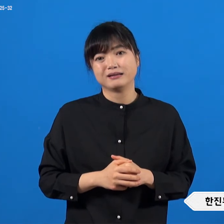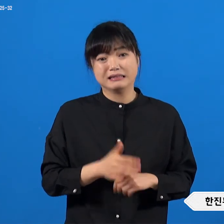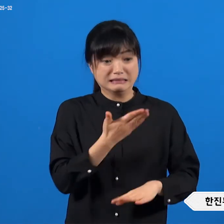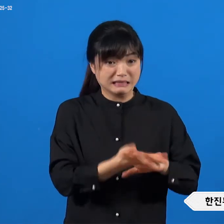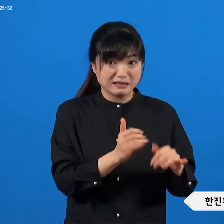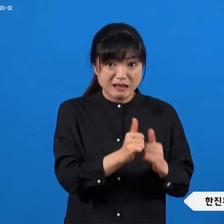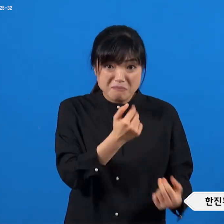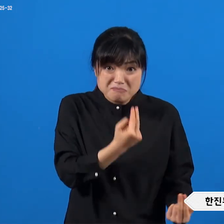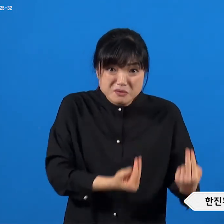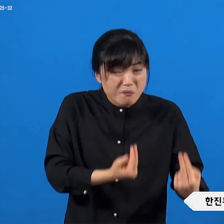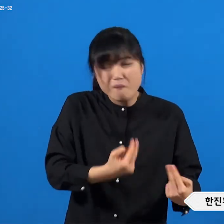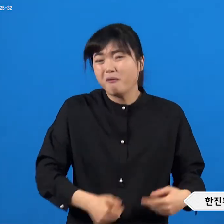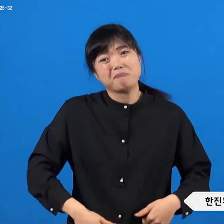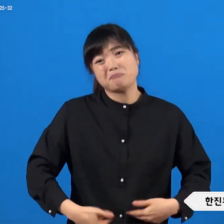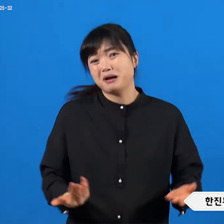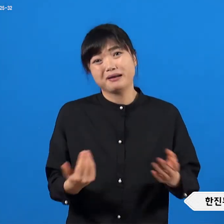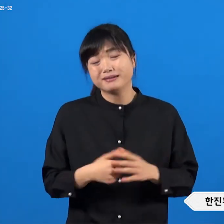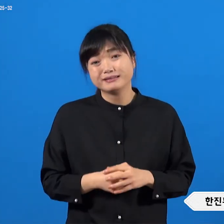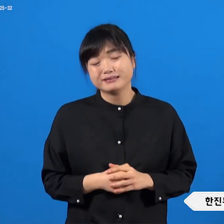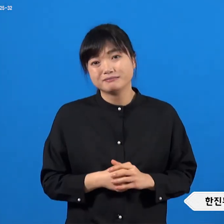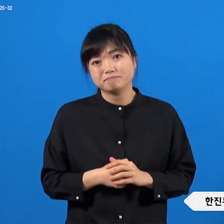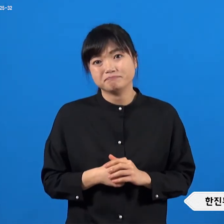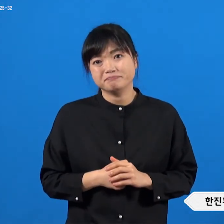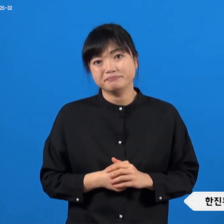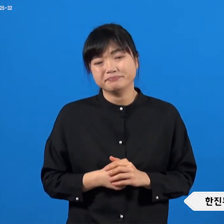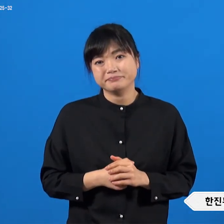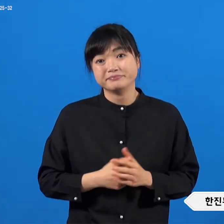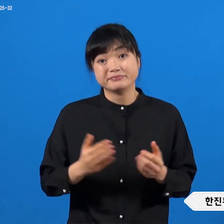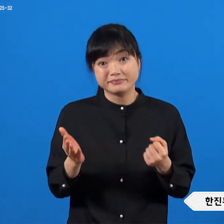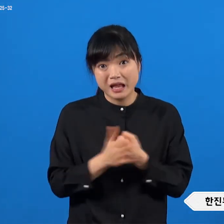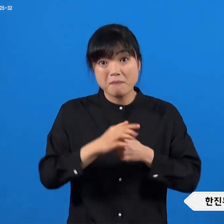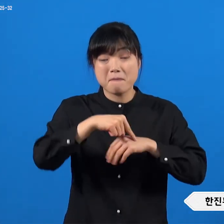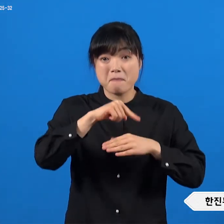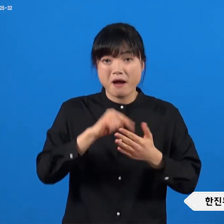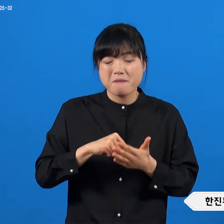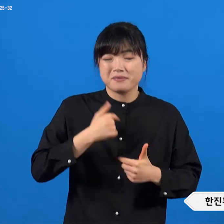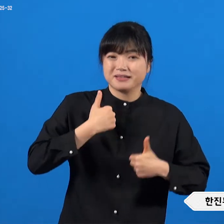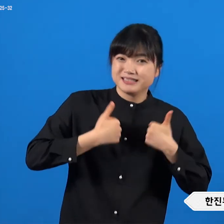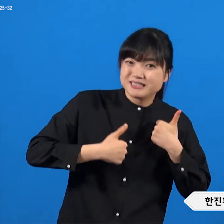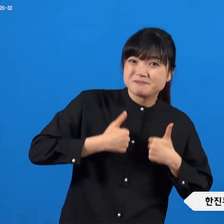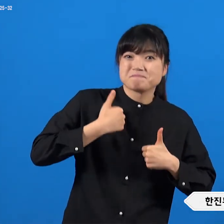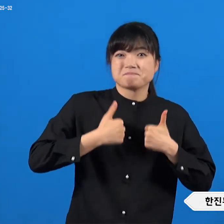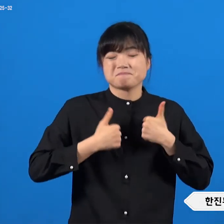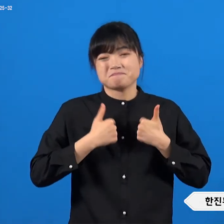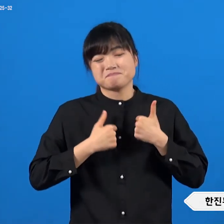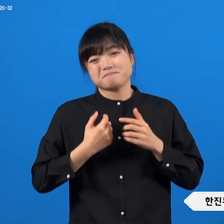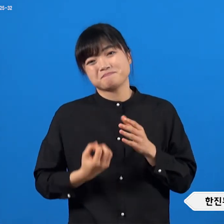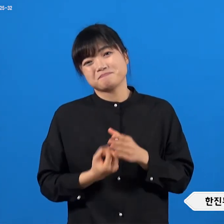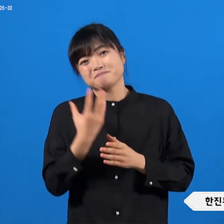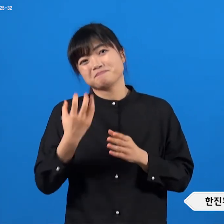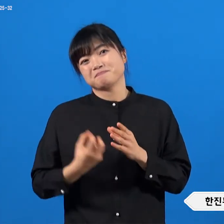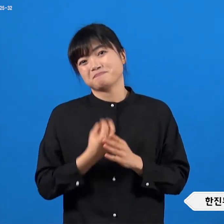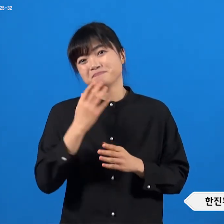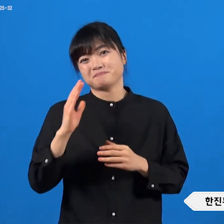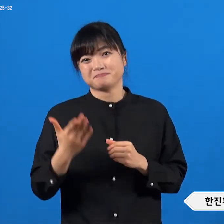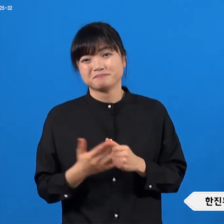다른 사람하고 비교할 필요도 없습니다. 그래서 마음에는 기쁨의 샘이 용솟음치는